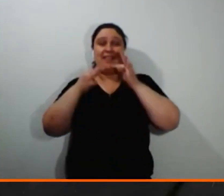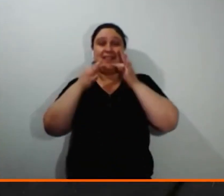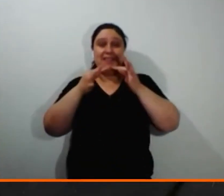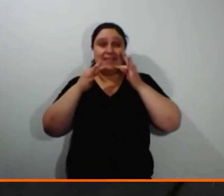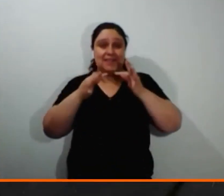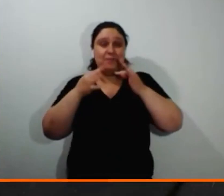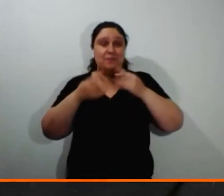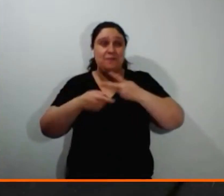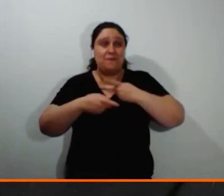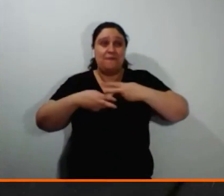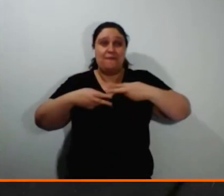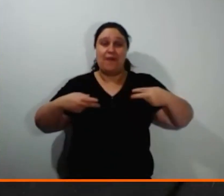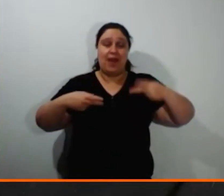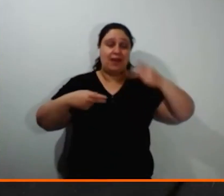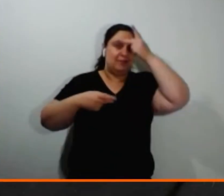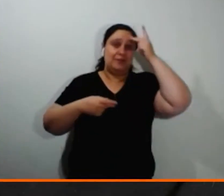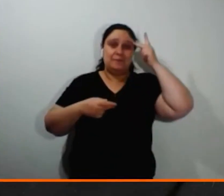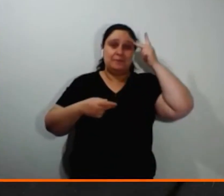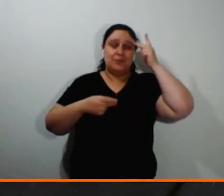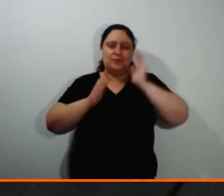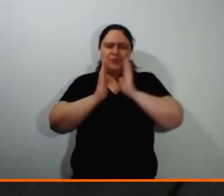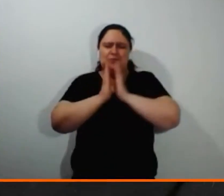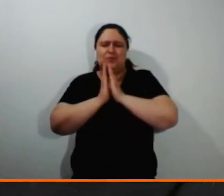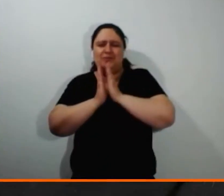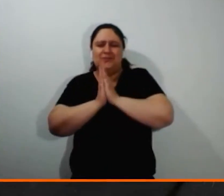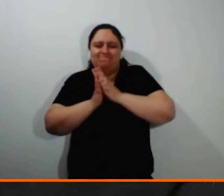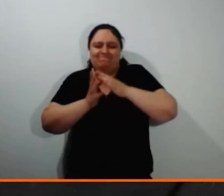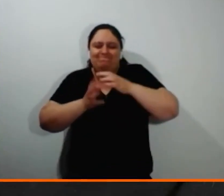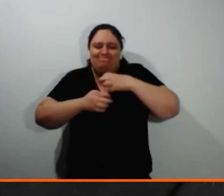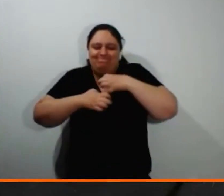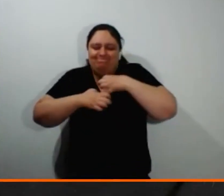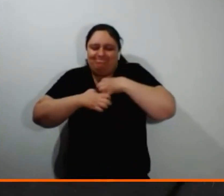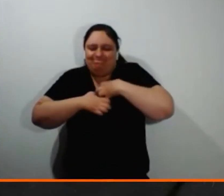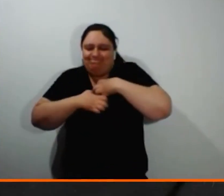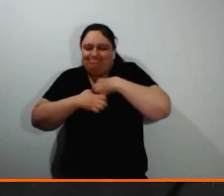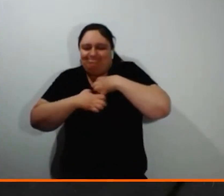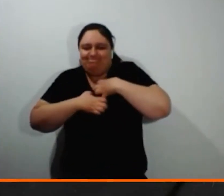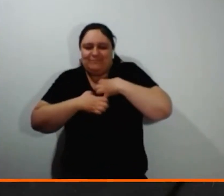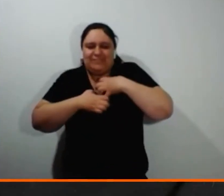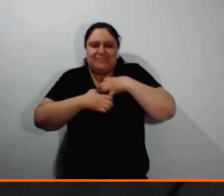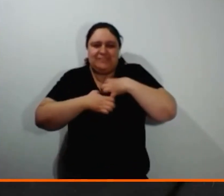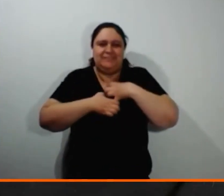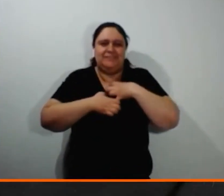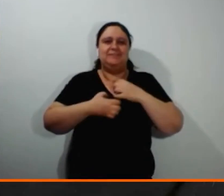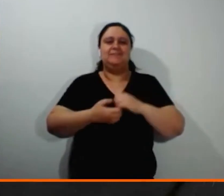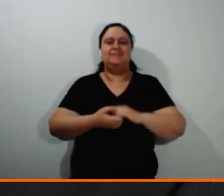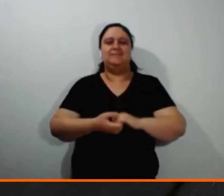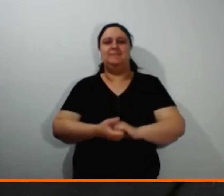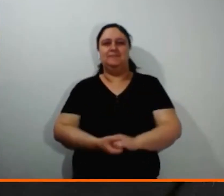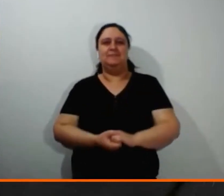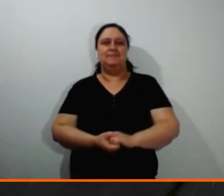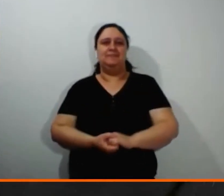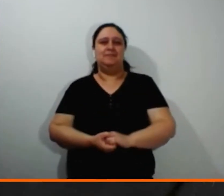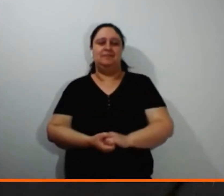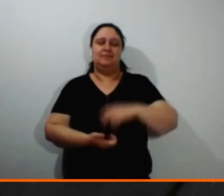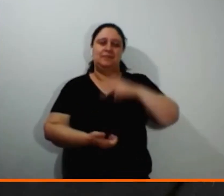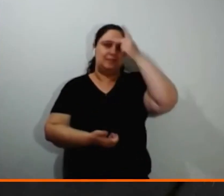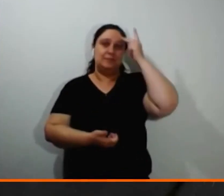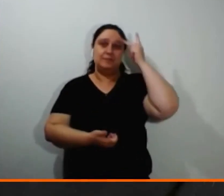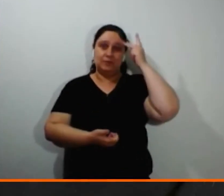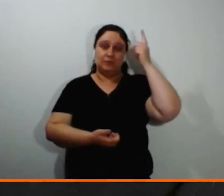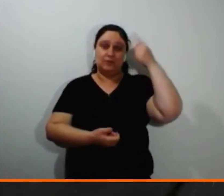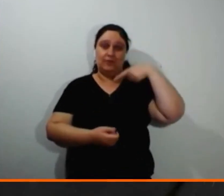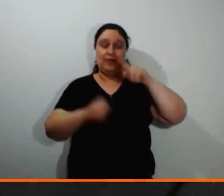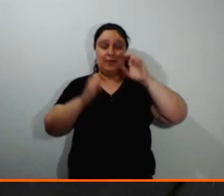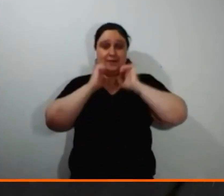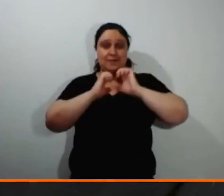oração simples, que as pessoas que saem para pregar evangelho fazem, são